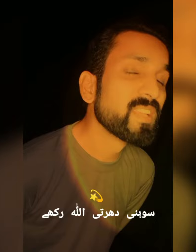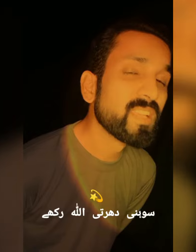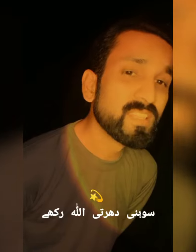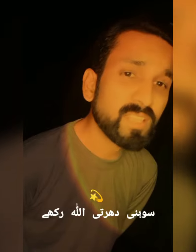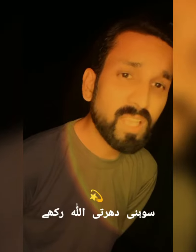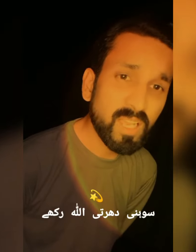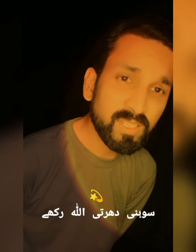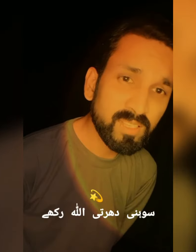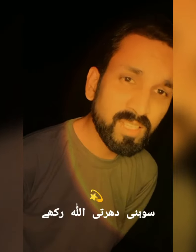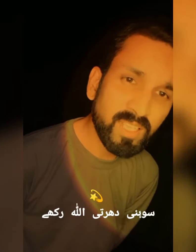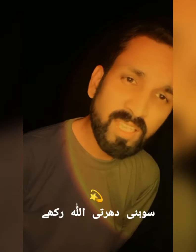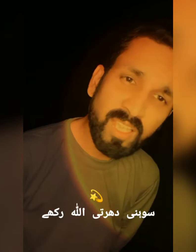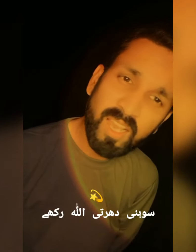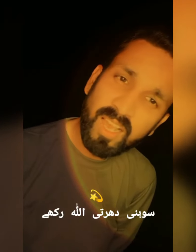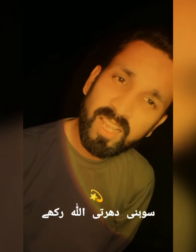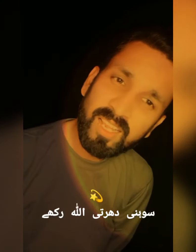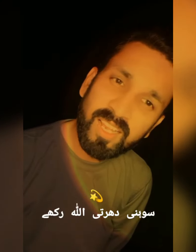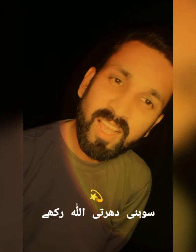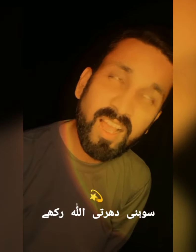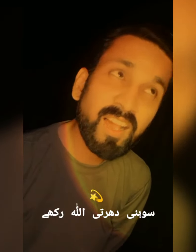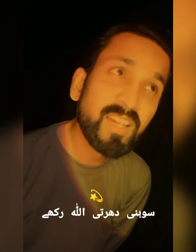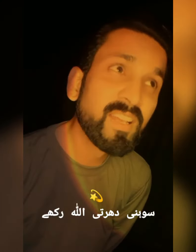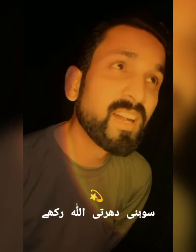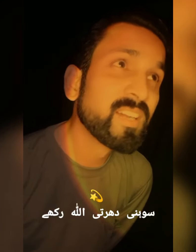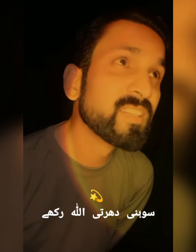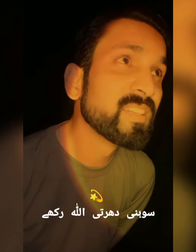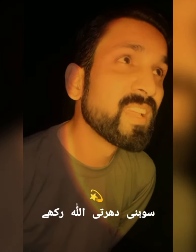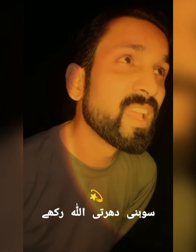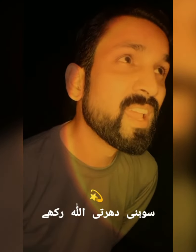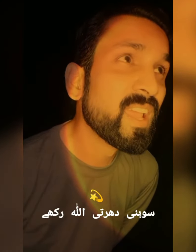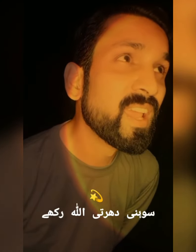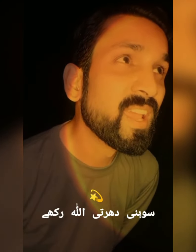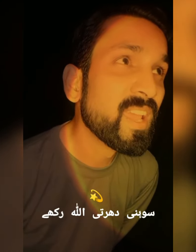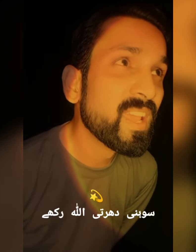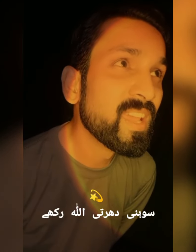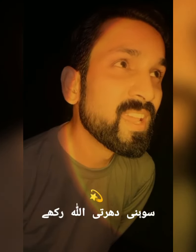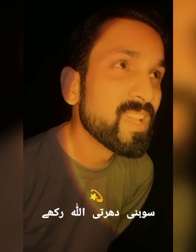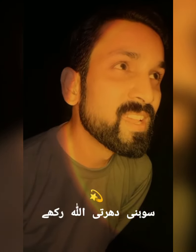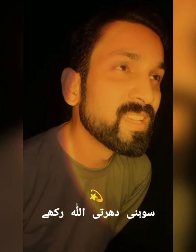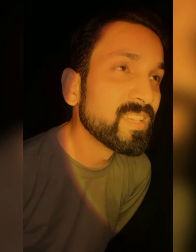सोनी धरती अल्लाह रखे। Celebration.